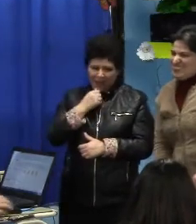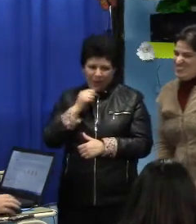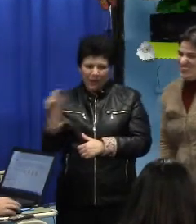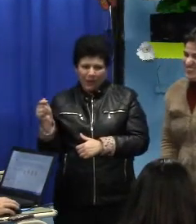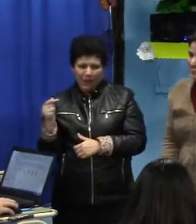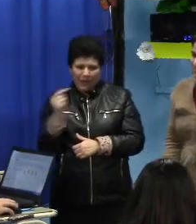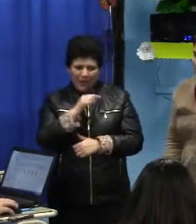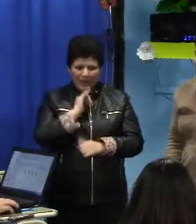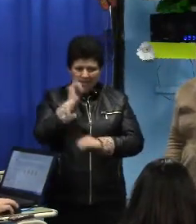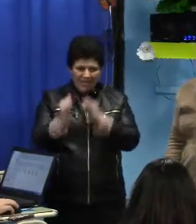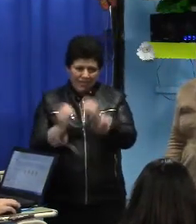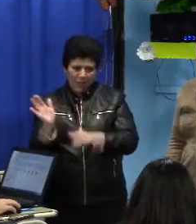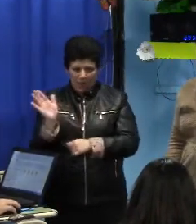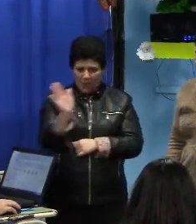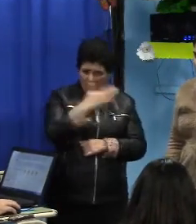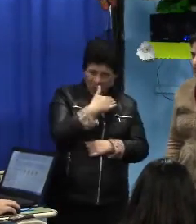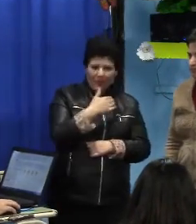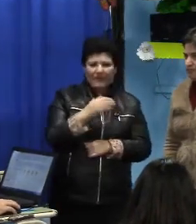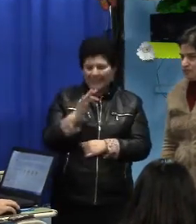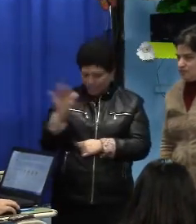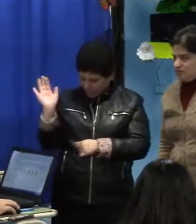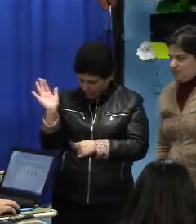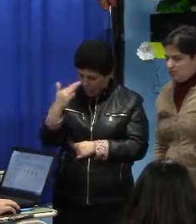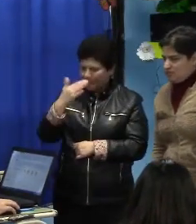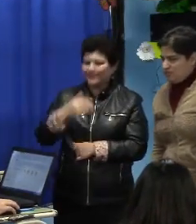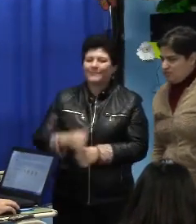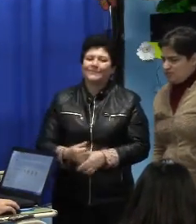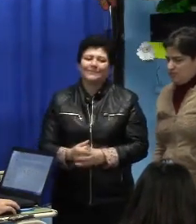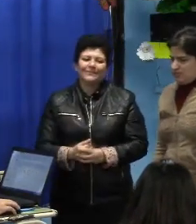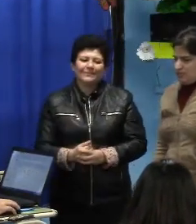Ah, bueno, sí.